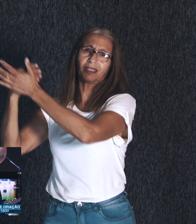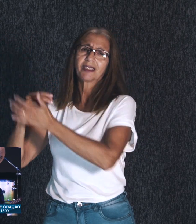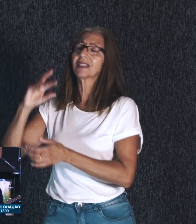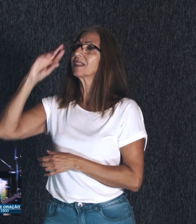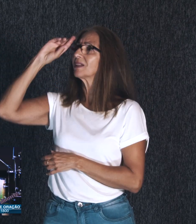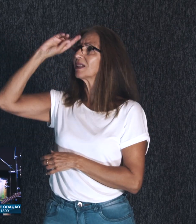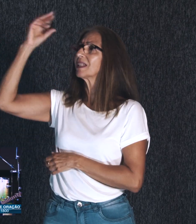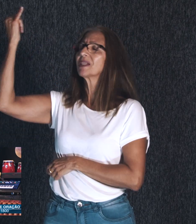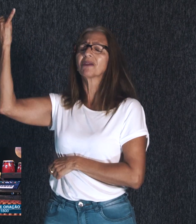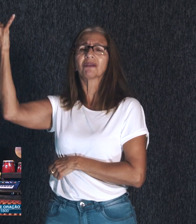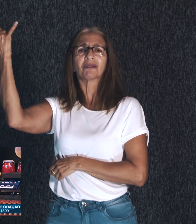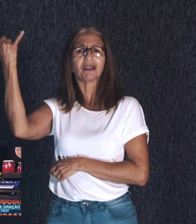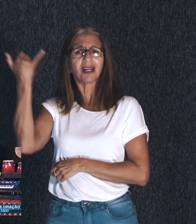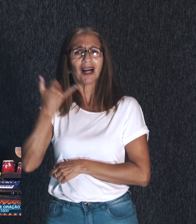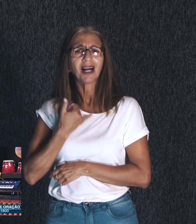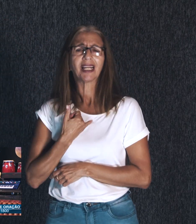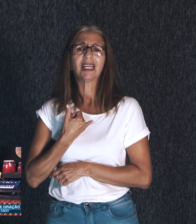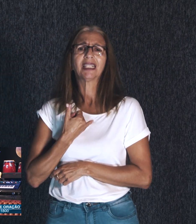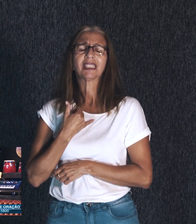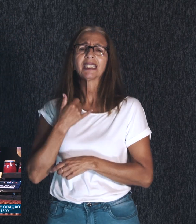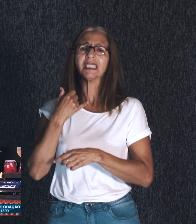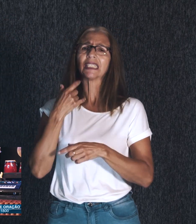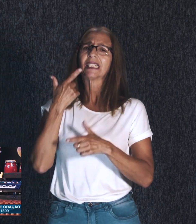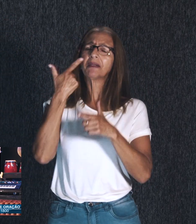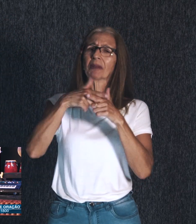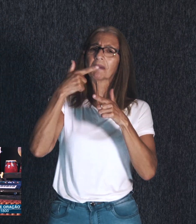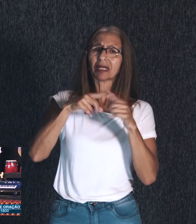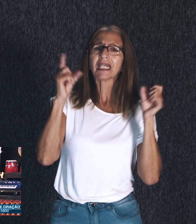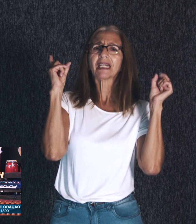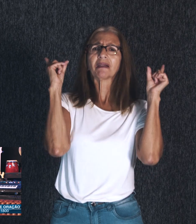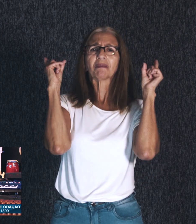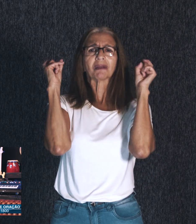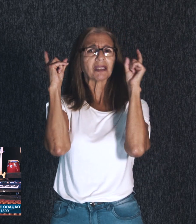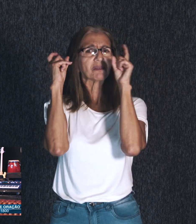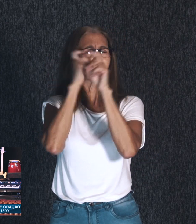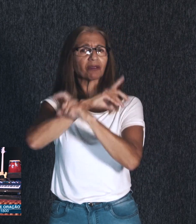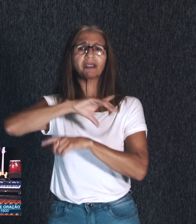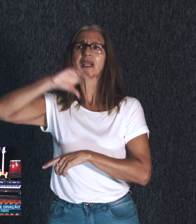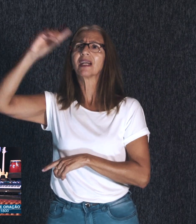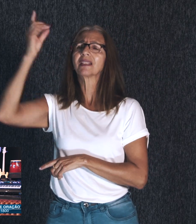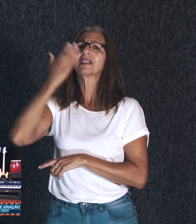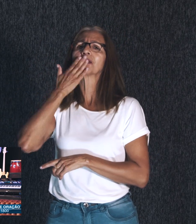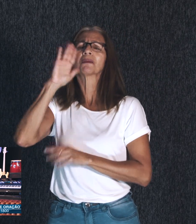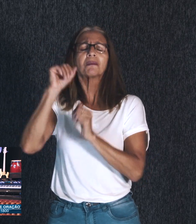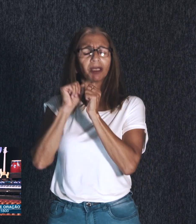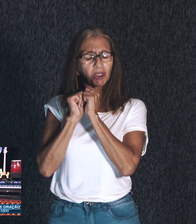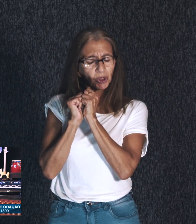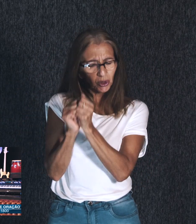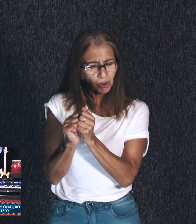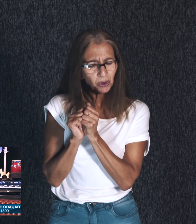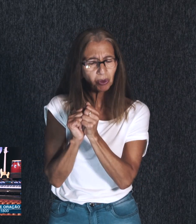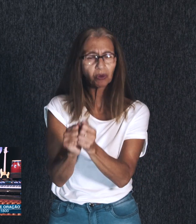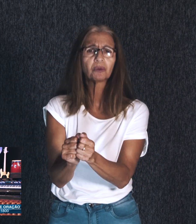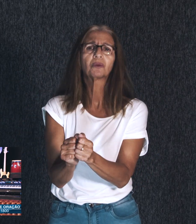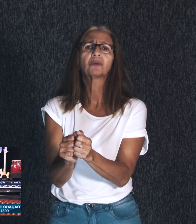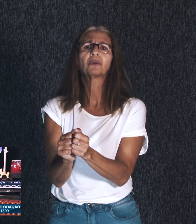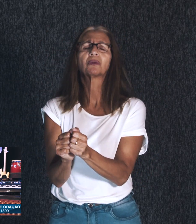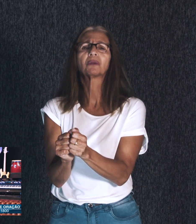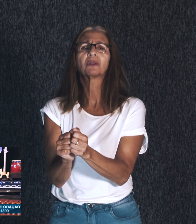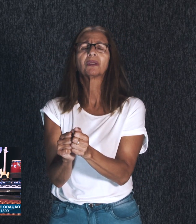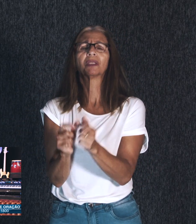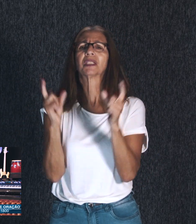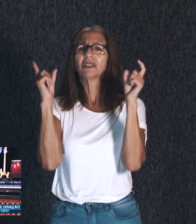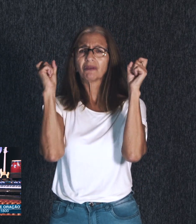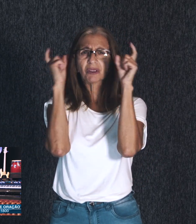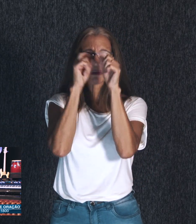nós, quando você atravessar as águas, eu estarei com você. Quando você atravessar os rios, eles não o encobrirão.